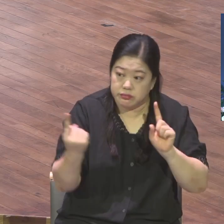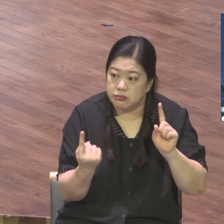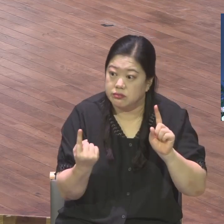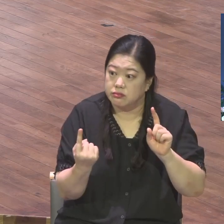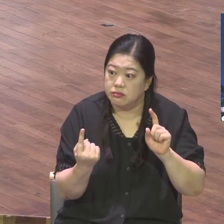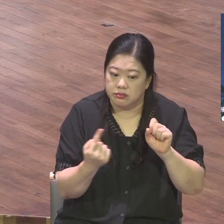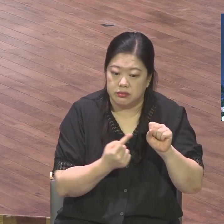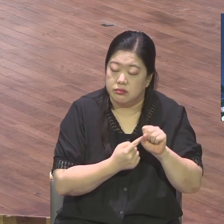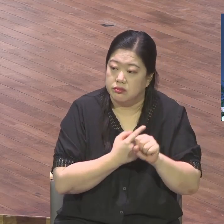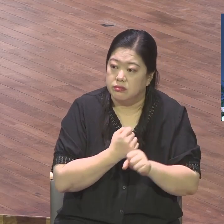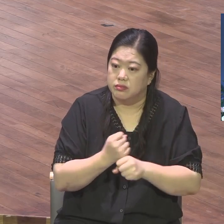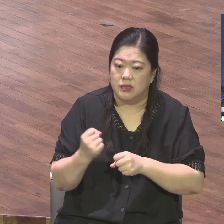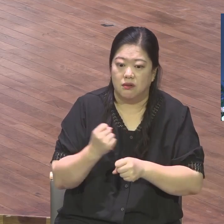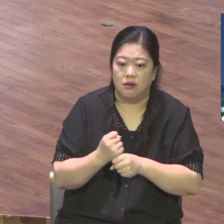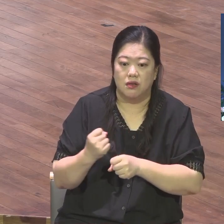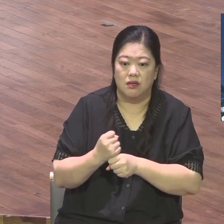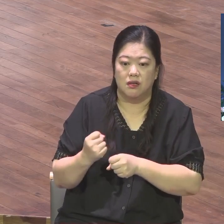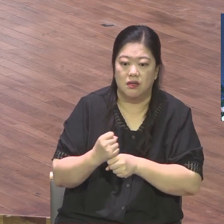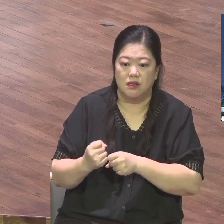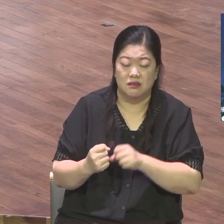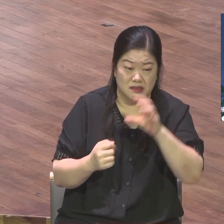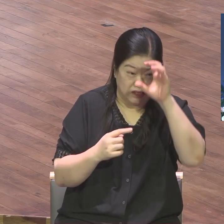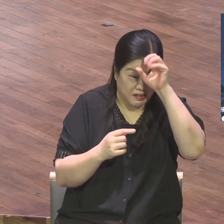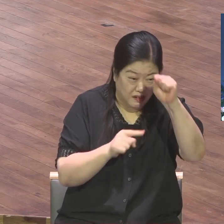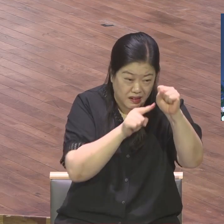변화도 없고 성장도 없고 응답도 없고.